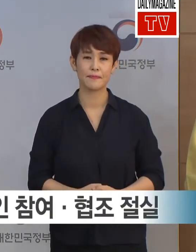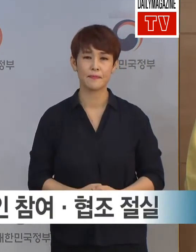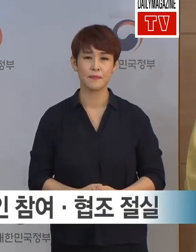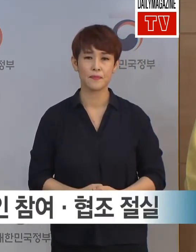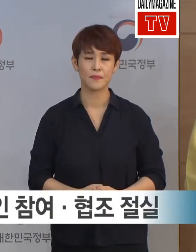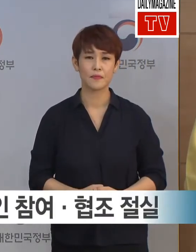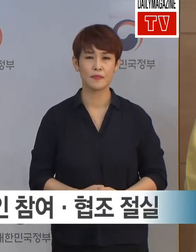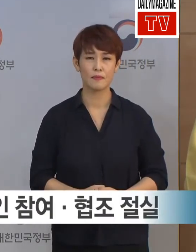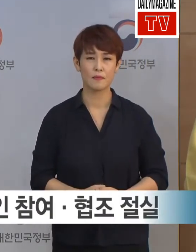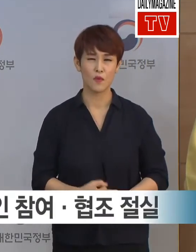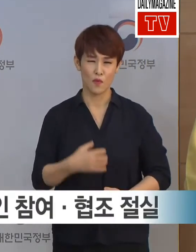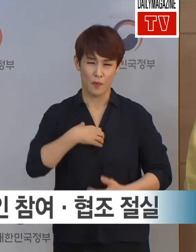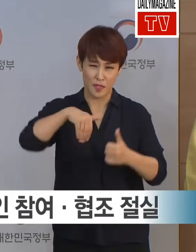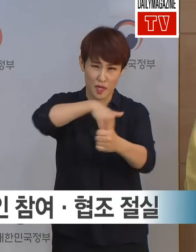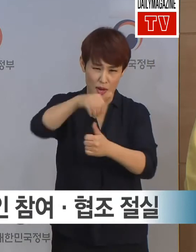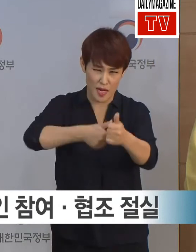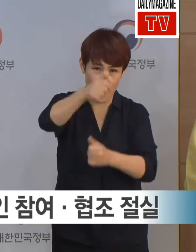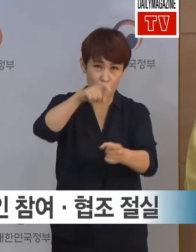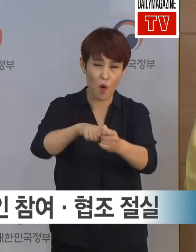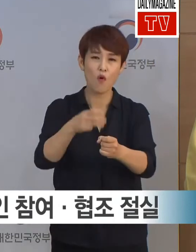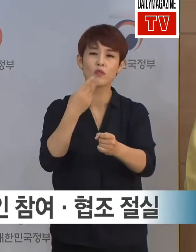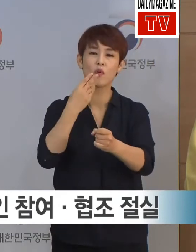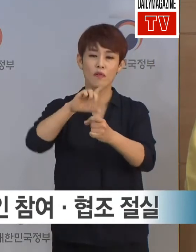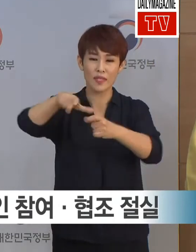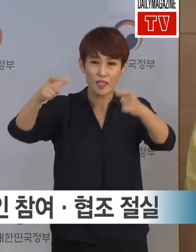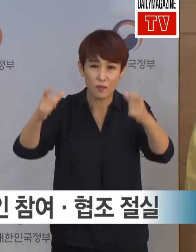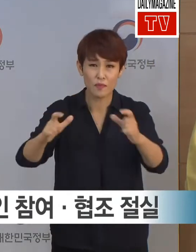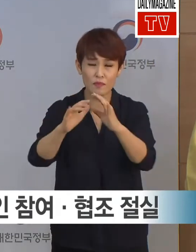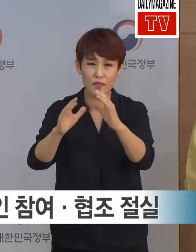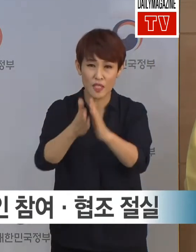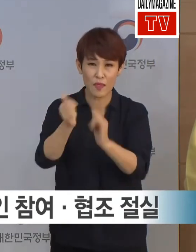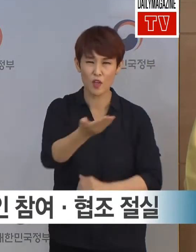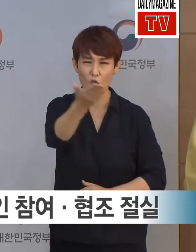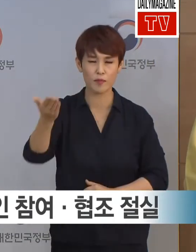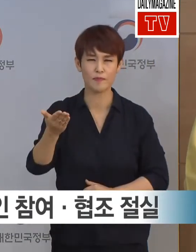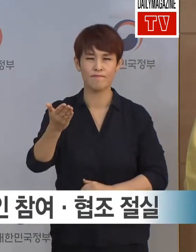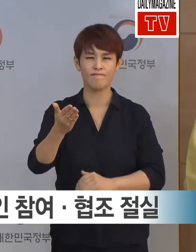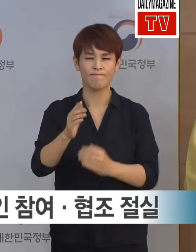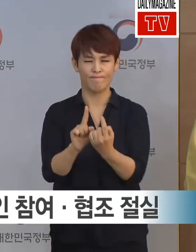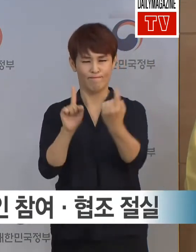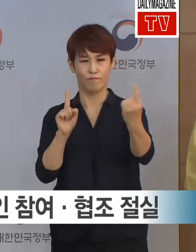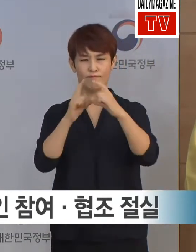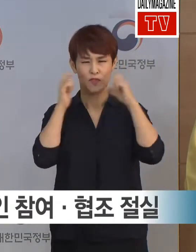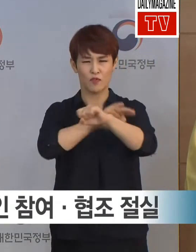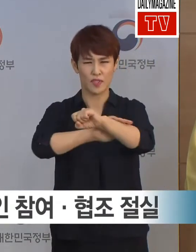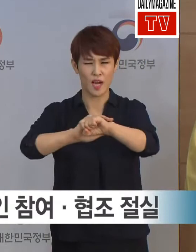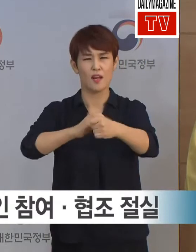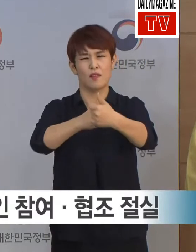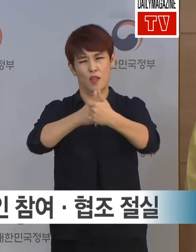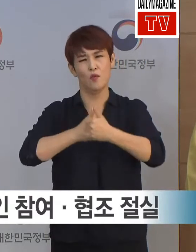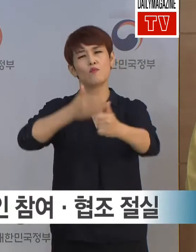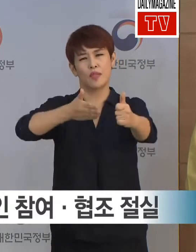지금의 위기 극복을 위해 수도권 시민들께서 높은 시민의식을 발휘해 주실 것을